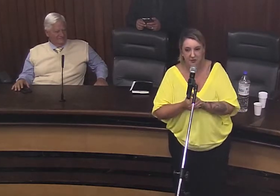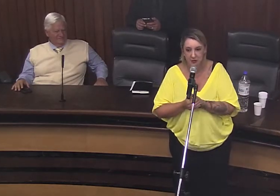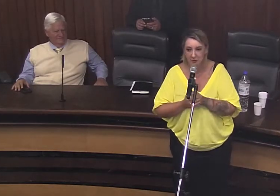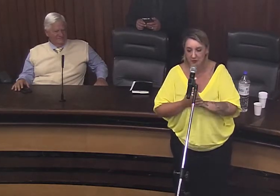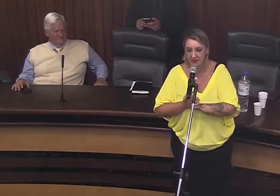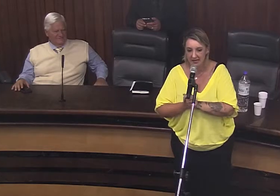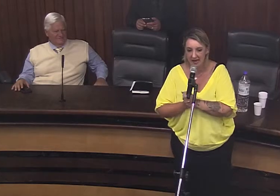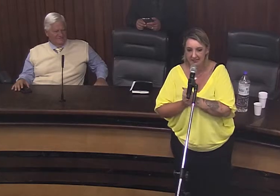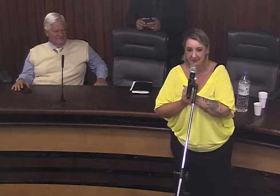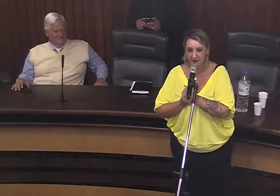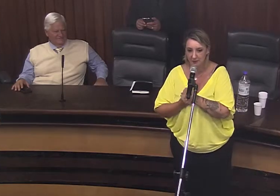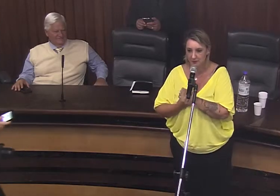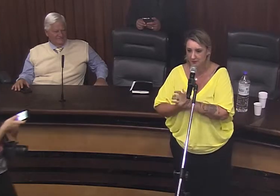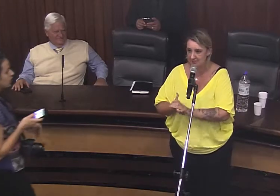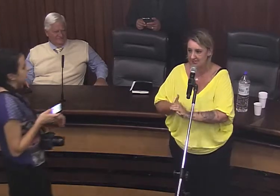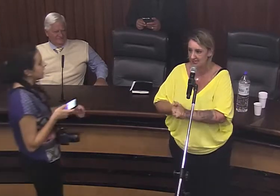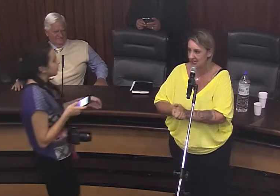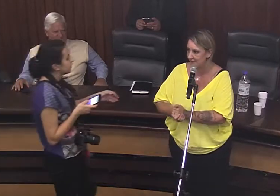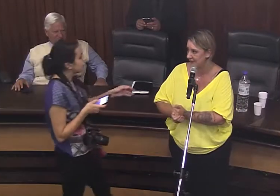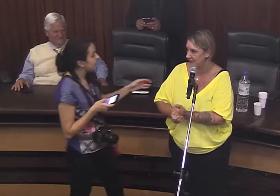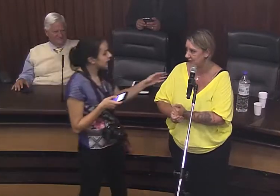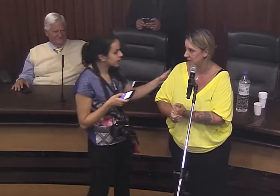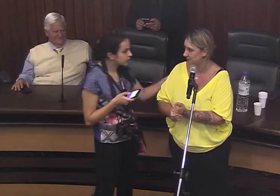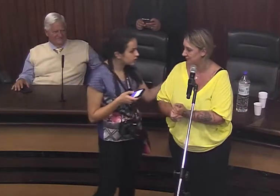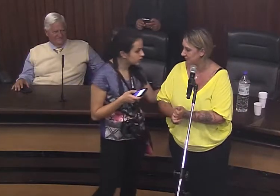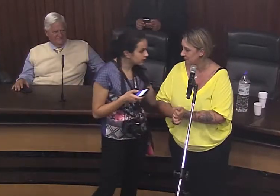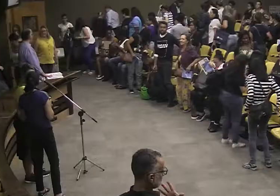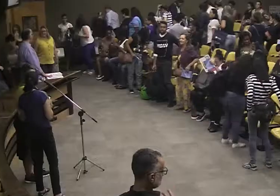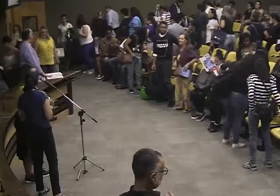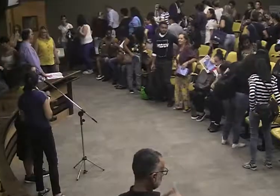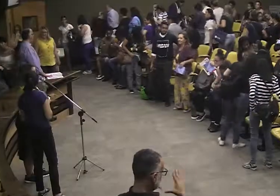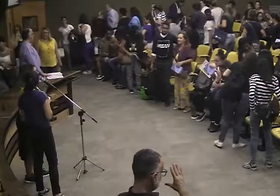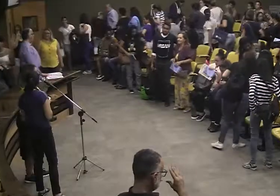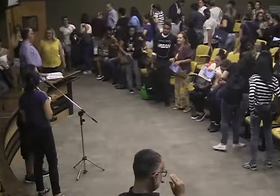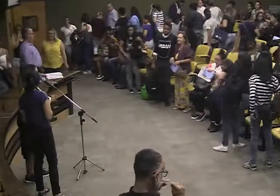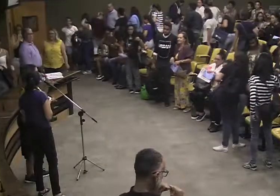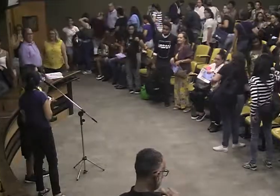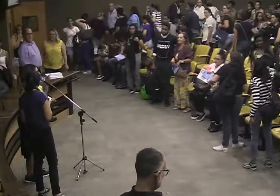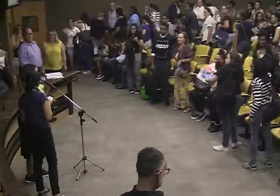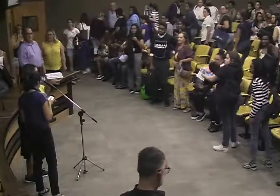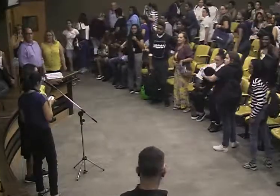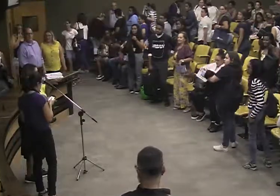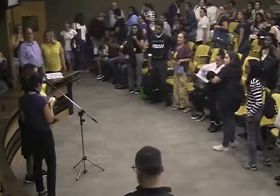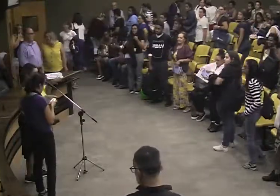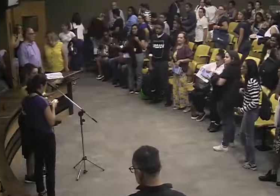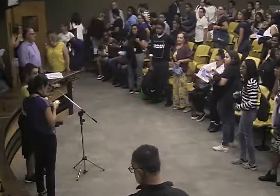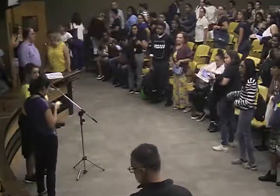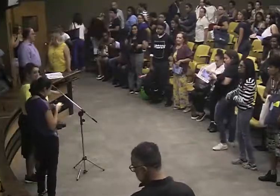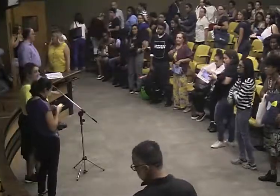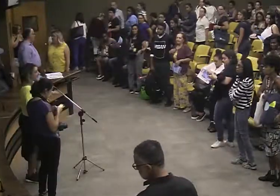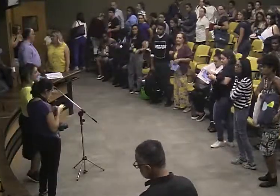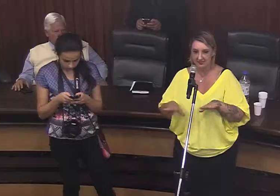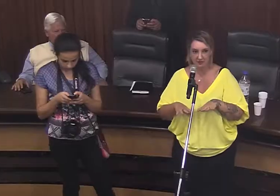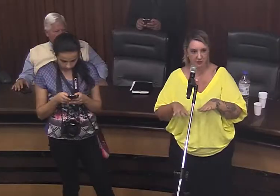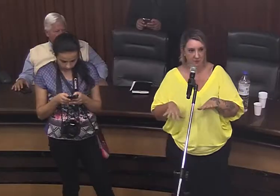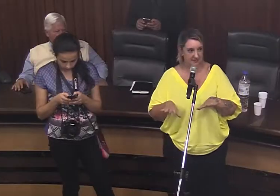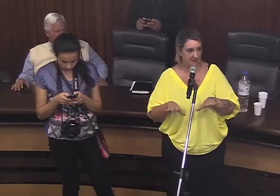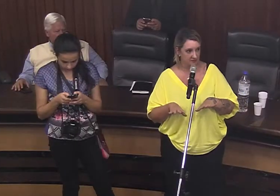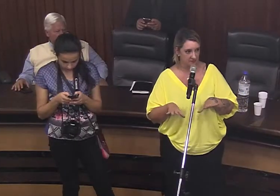Super obrigada, viu, por vocês terem vindo. Ah, sim. Ó, vocês estão vendo que vocês estão sendo